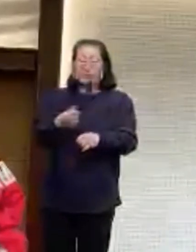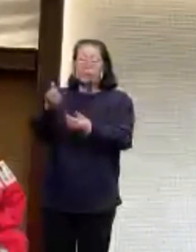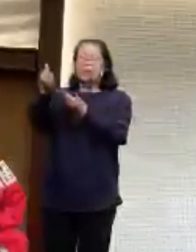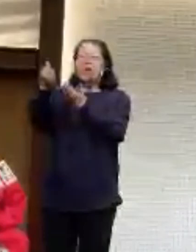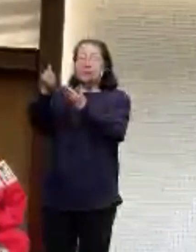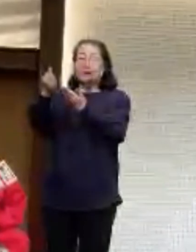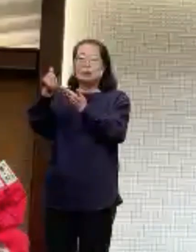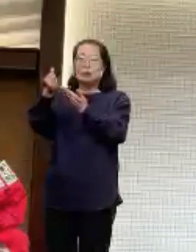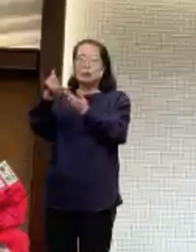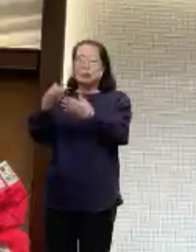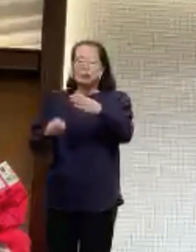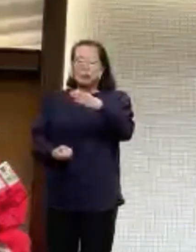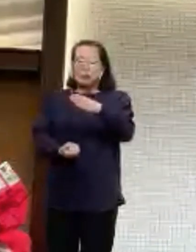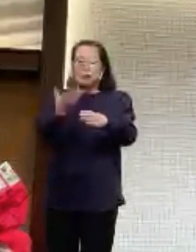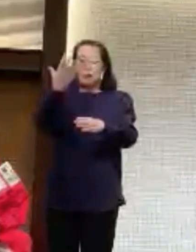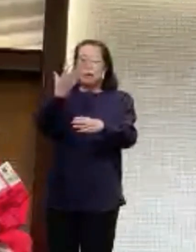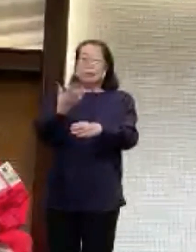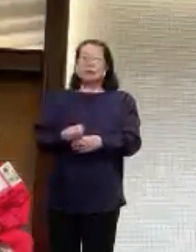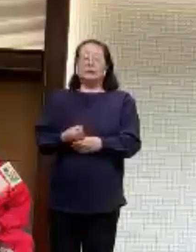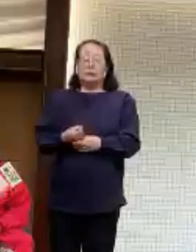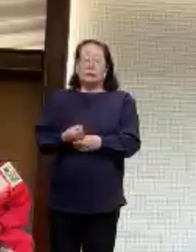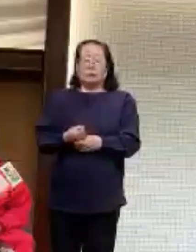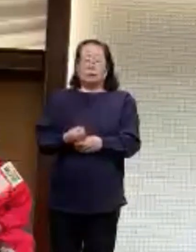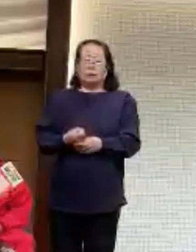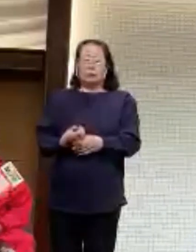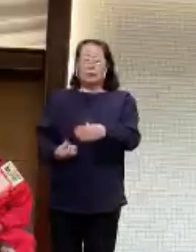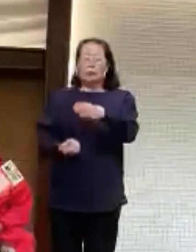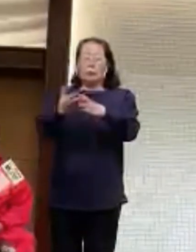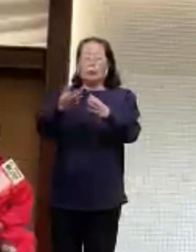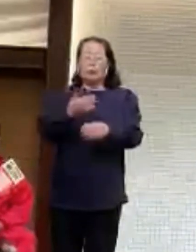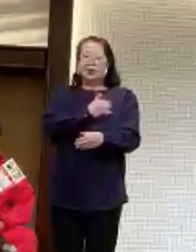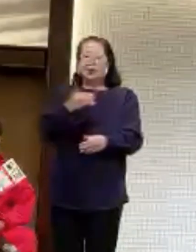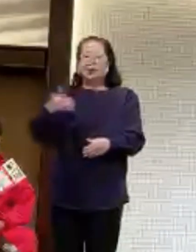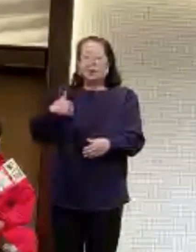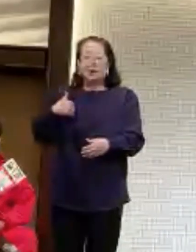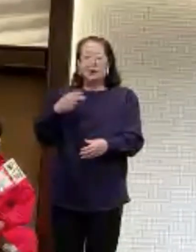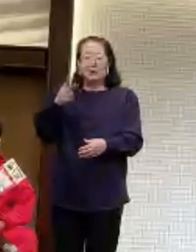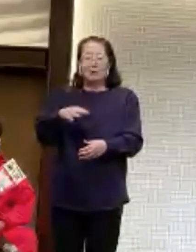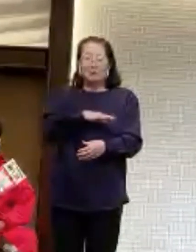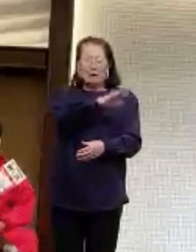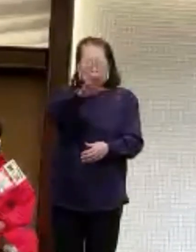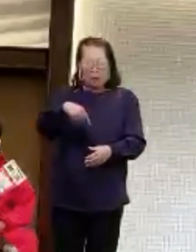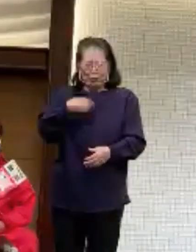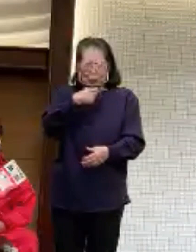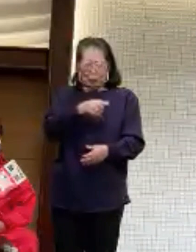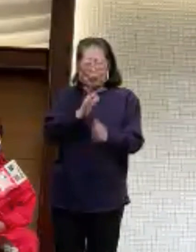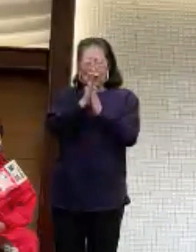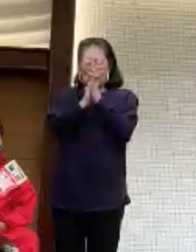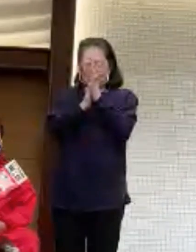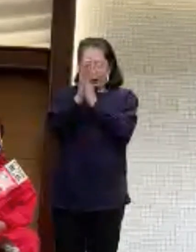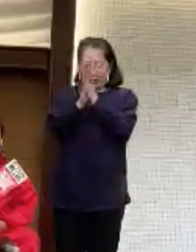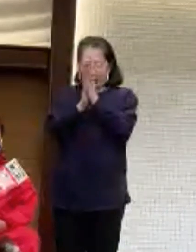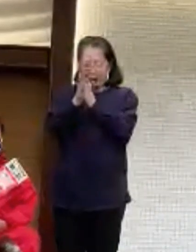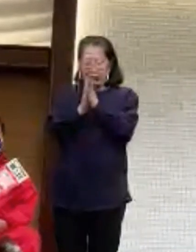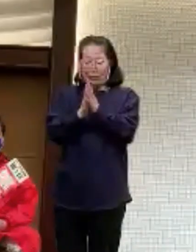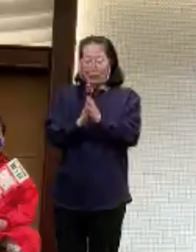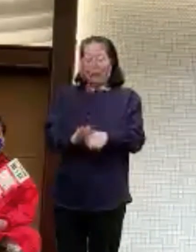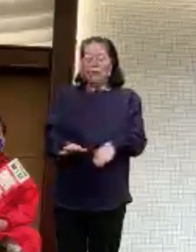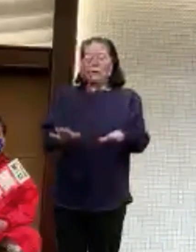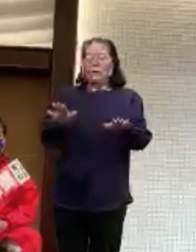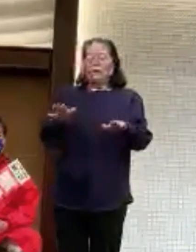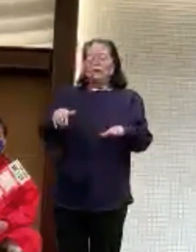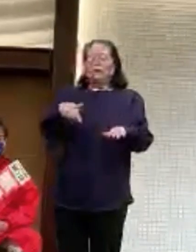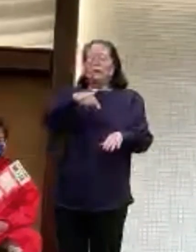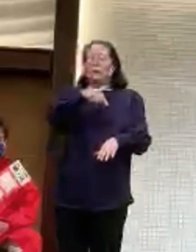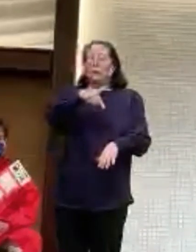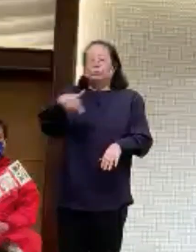小選挙区で当選できますよう、皆様に心からお願いを申し上げ、本部長の